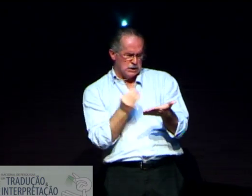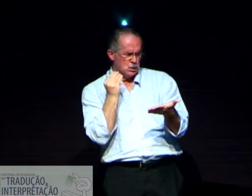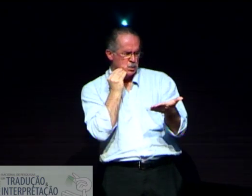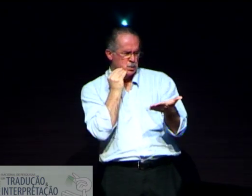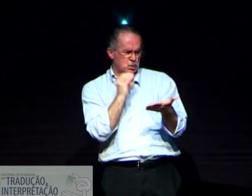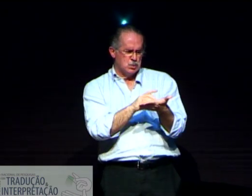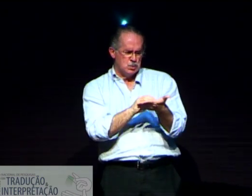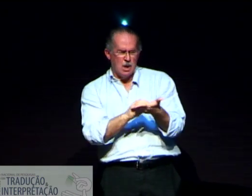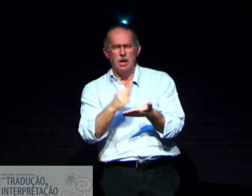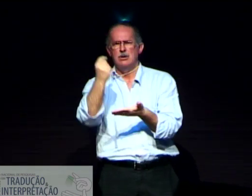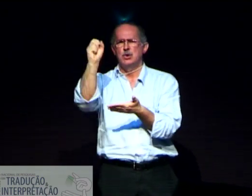que podem ser